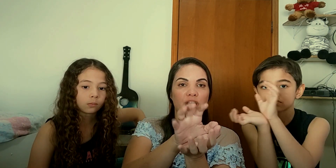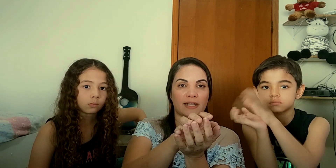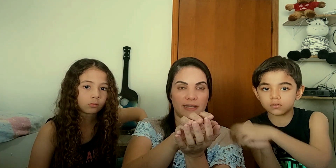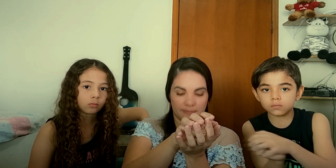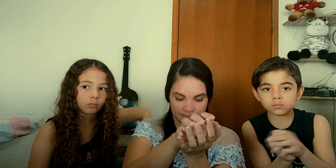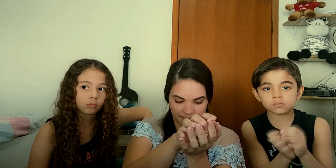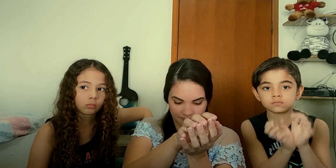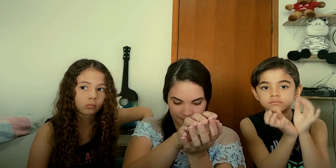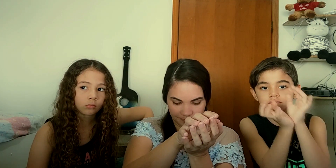jacaré.